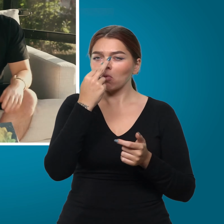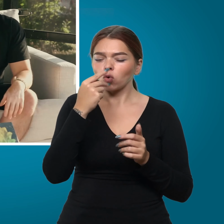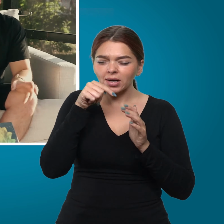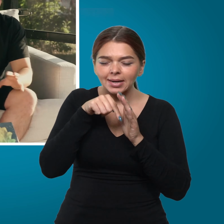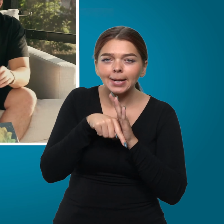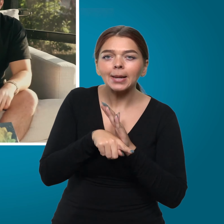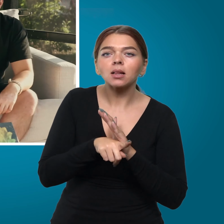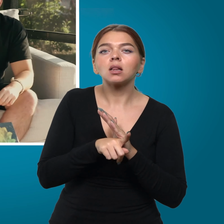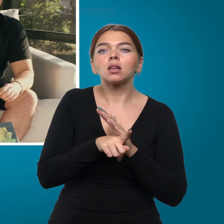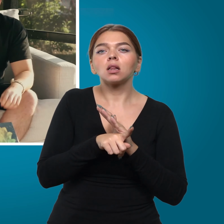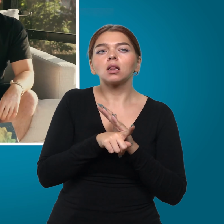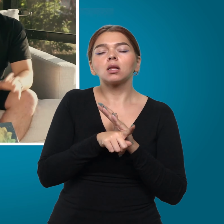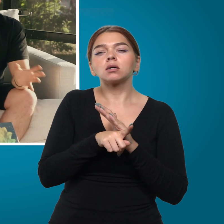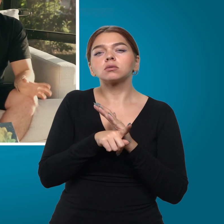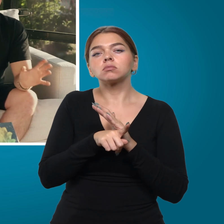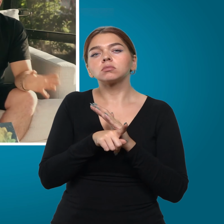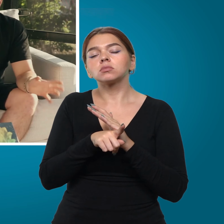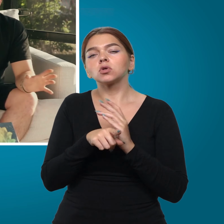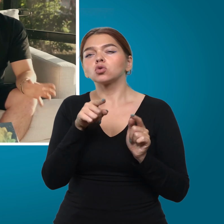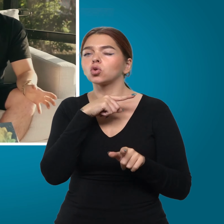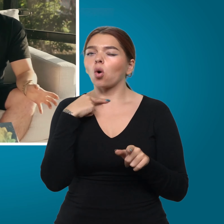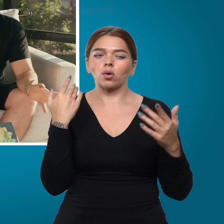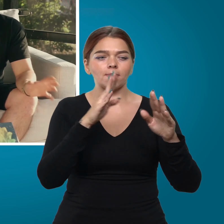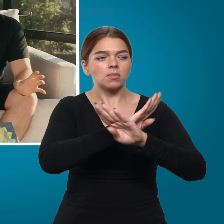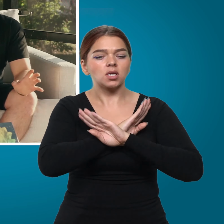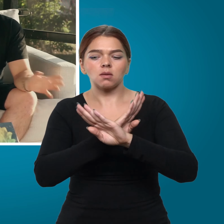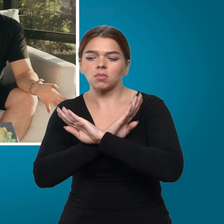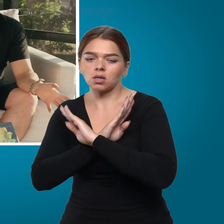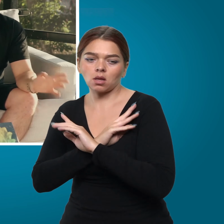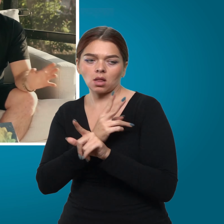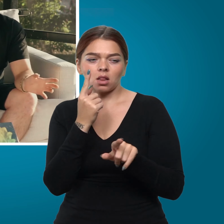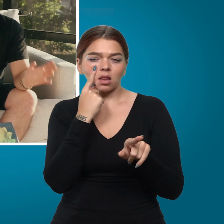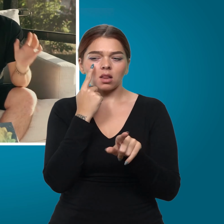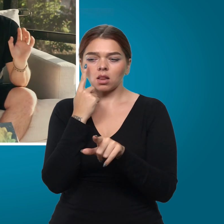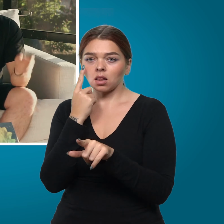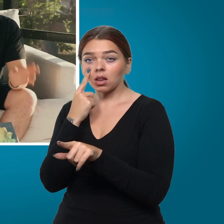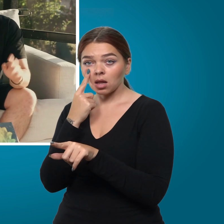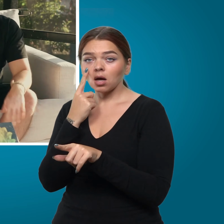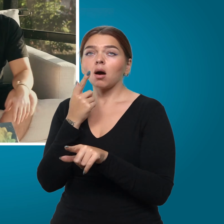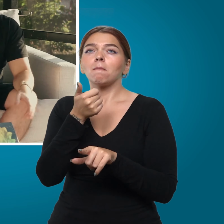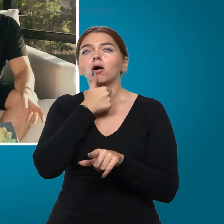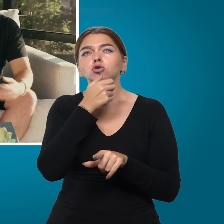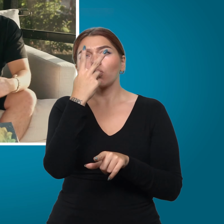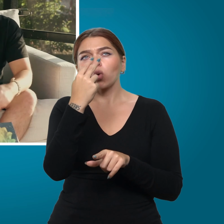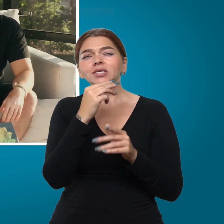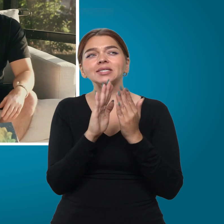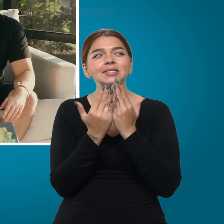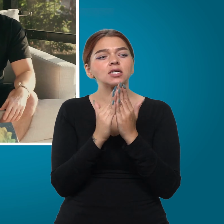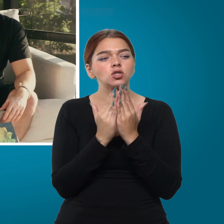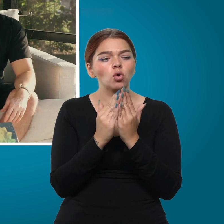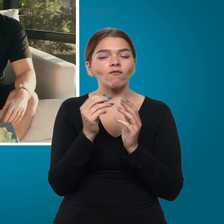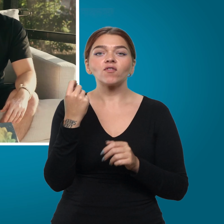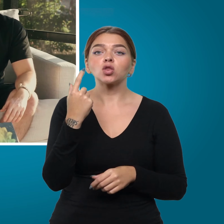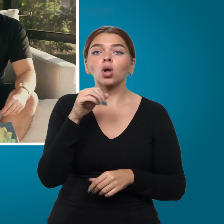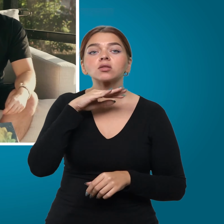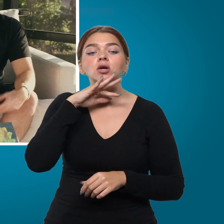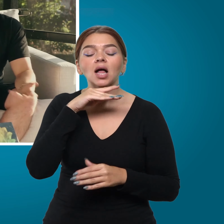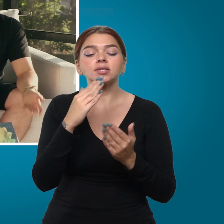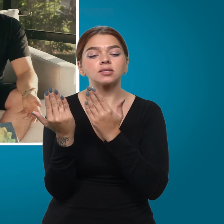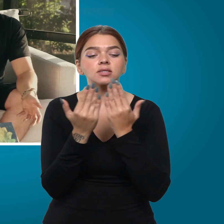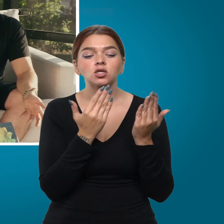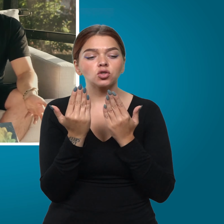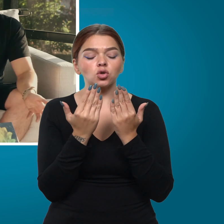prasideda vyresniųjų paauglystė. Paaugliams jaunimui rekomenduojamas knygos yra iki 10 klasės, nes jau 11-12 skaito suaugusių knygas. Ir iš tikrųjų